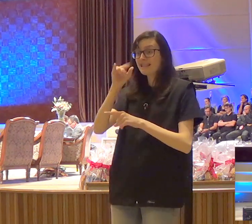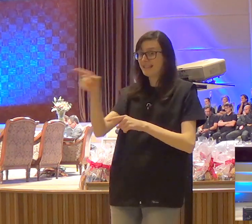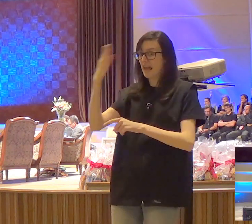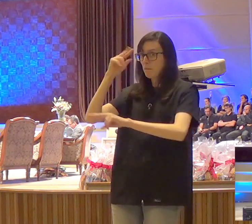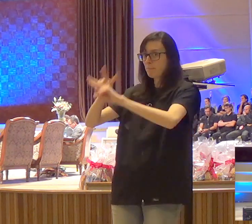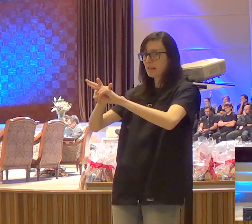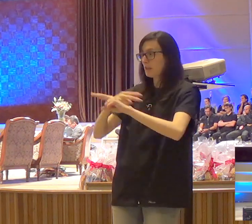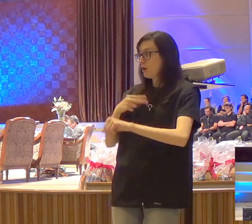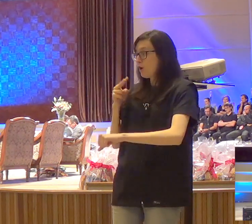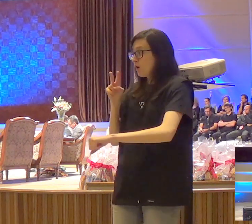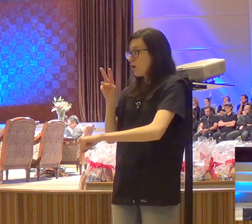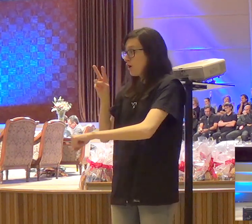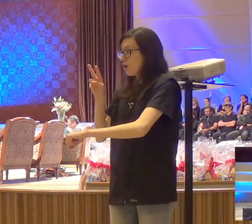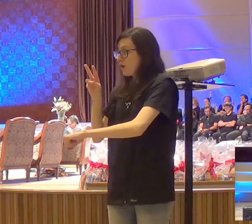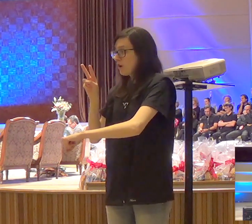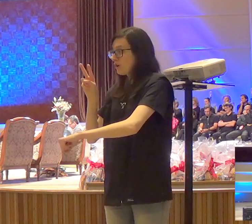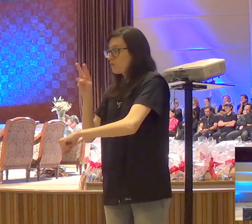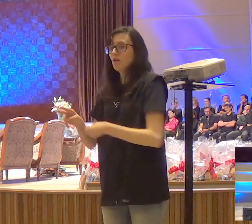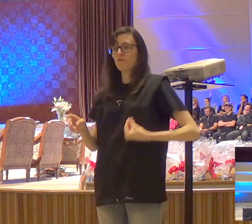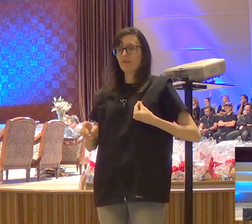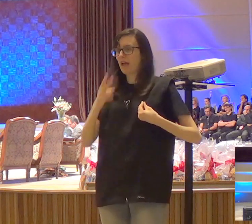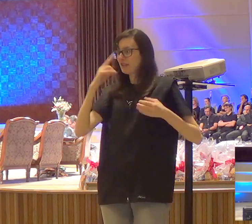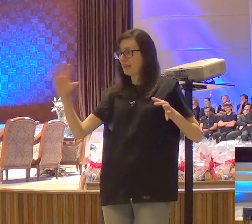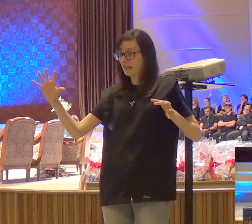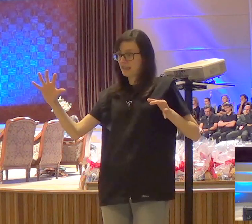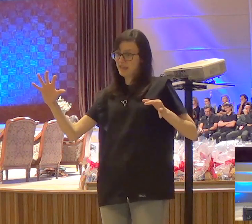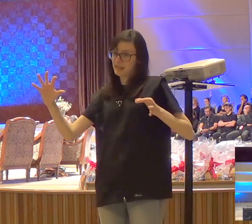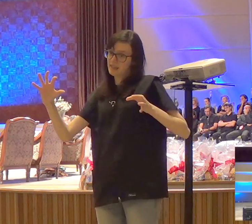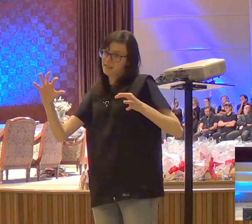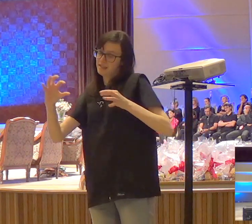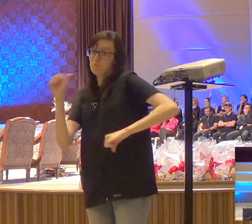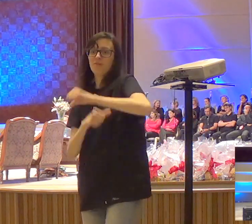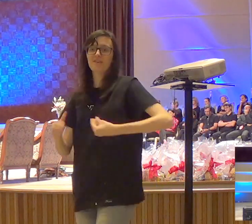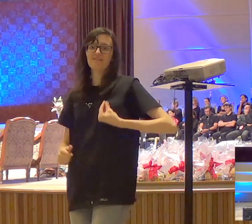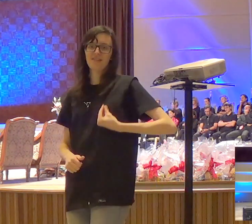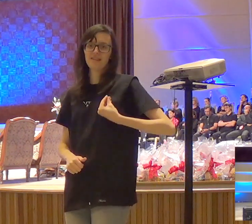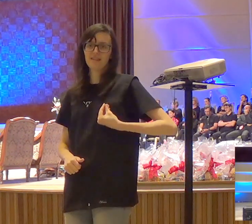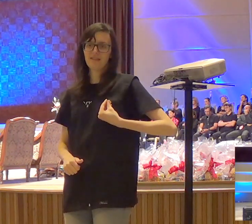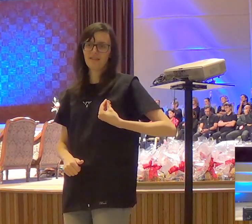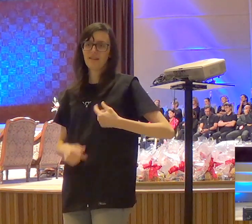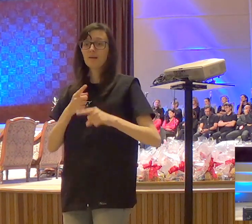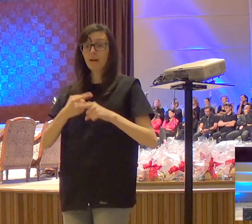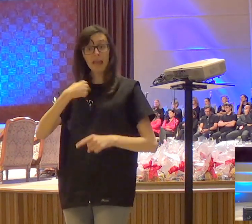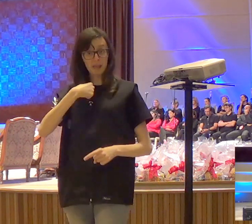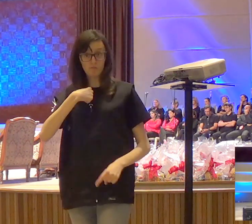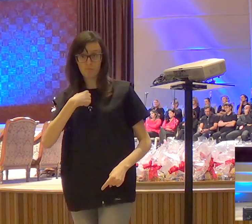your wallet, a sua carteira, your priorities, suas prioridades, like it has mine. Como fez com a